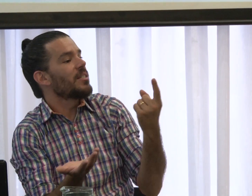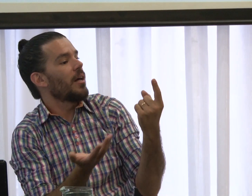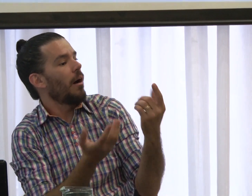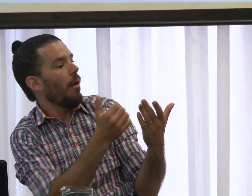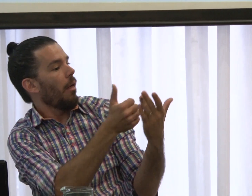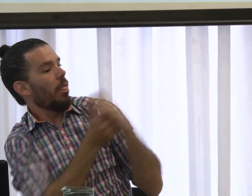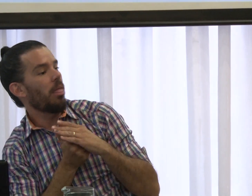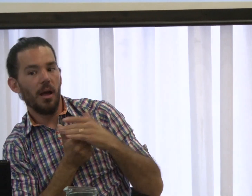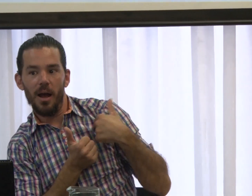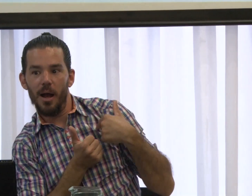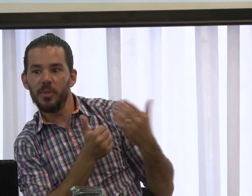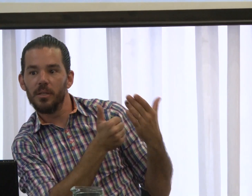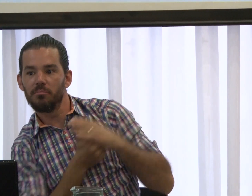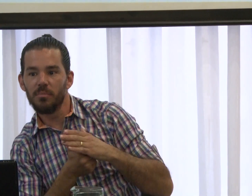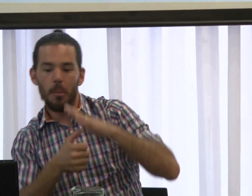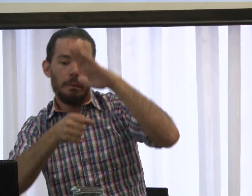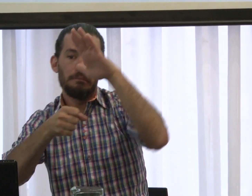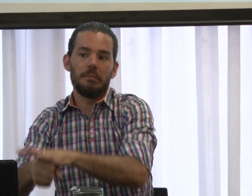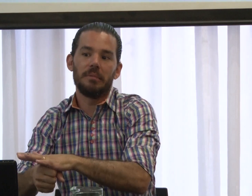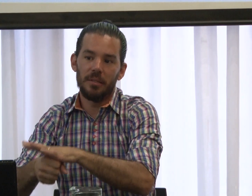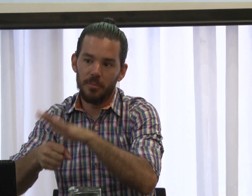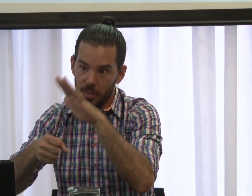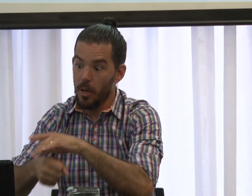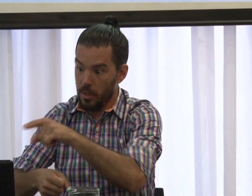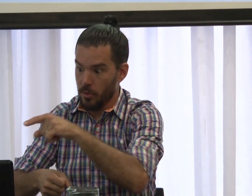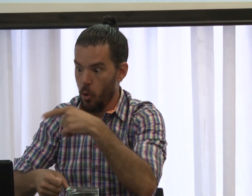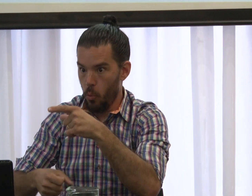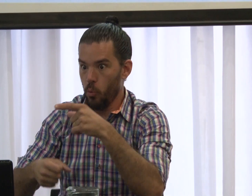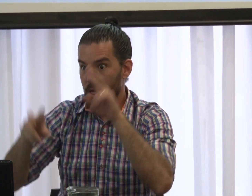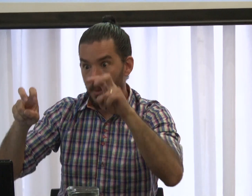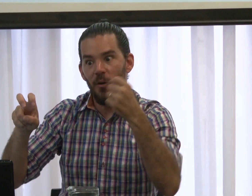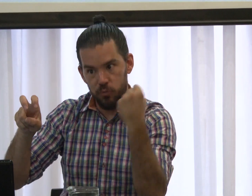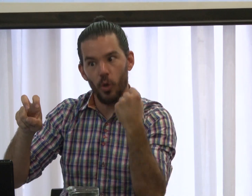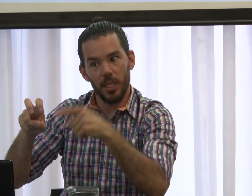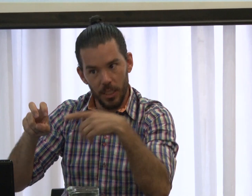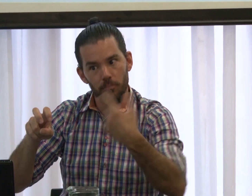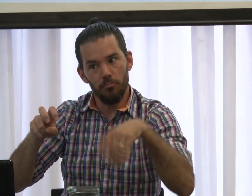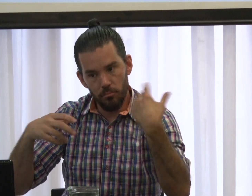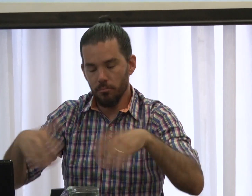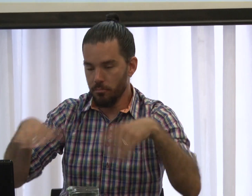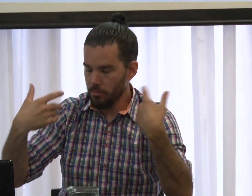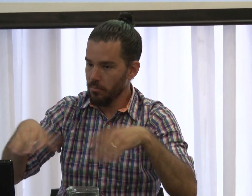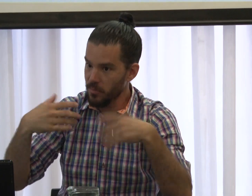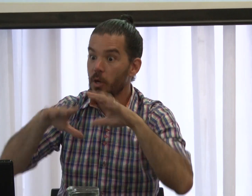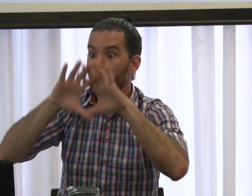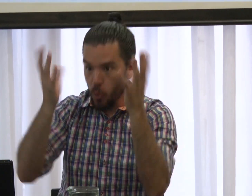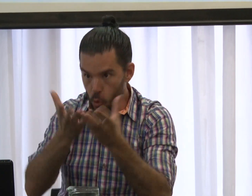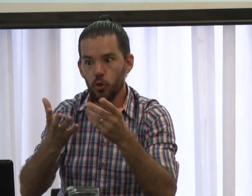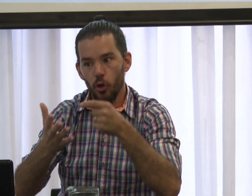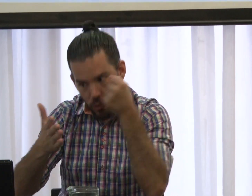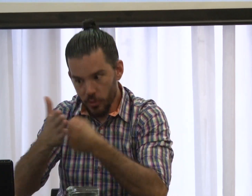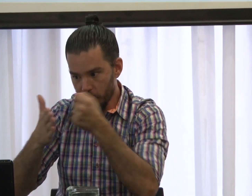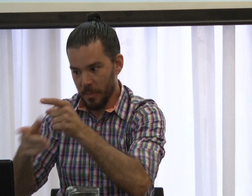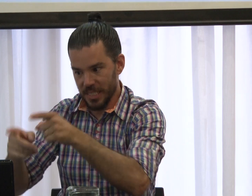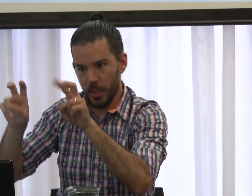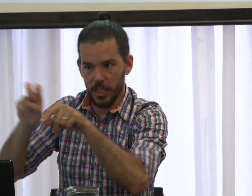argentina. Es un idioma, es una lengua, es su primer lengua, es la lengua natural de las personas sordas.